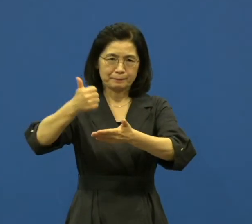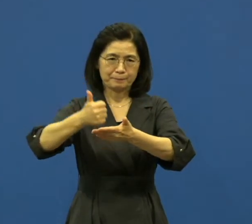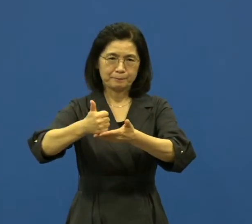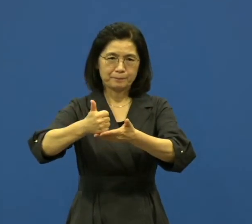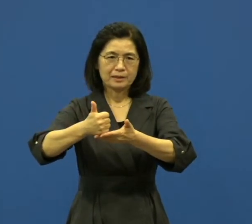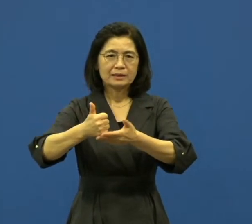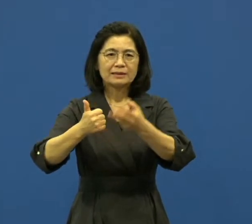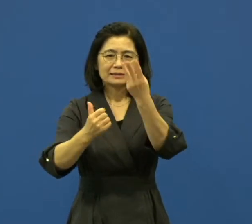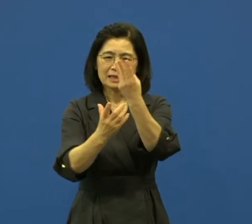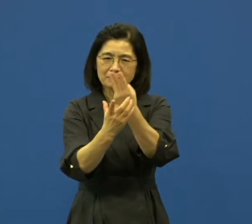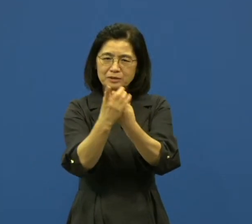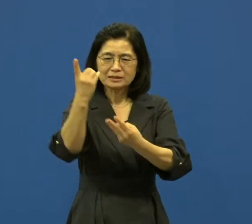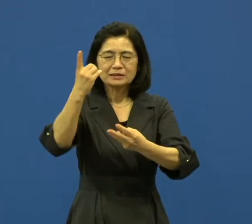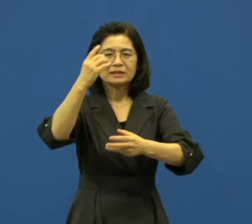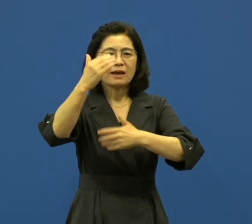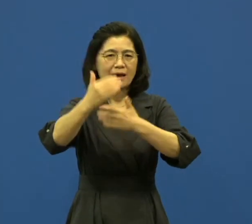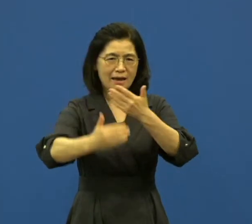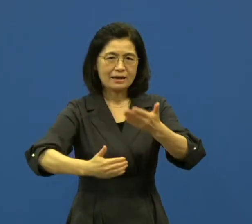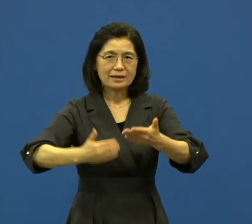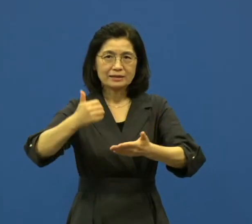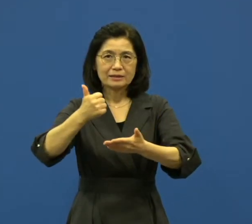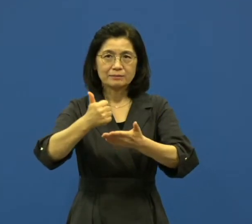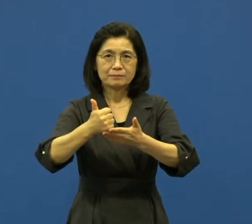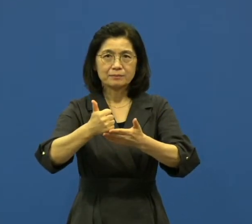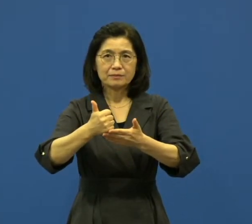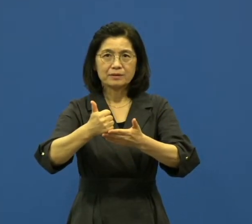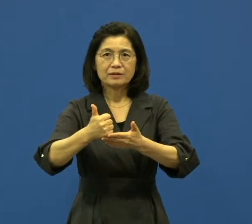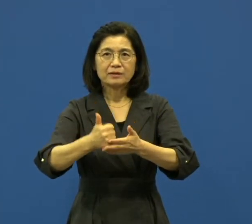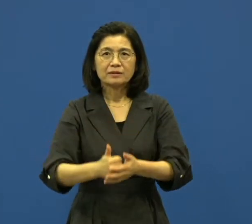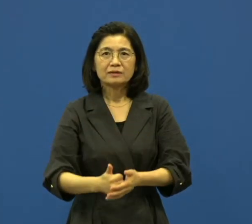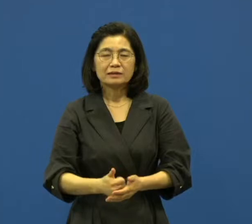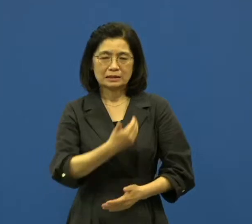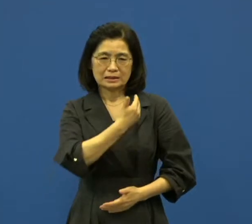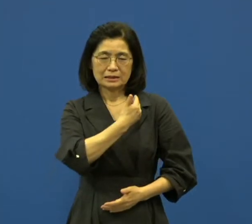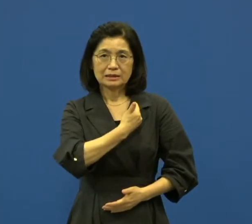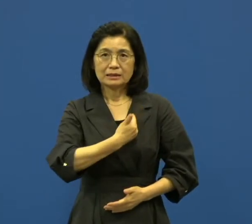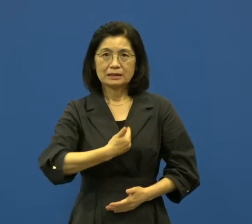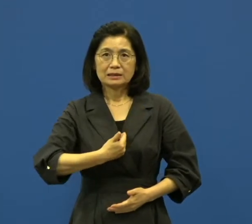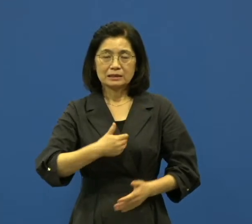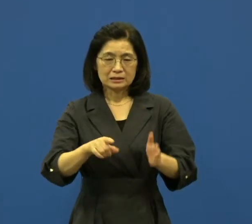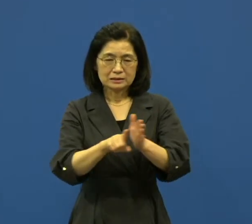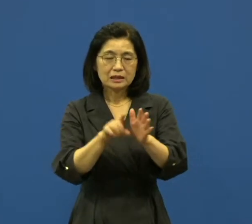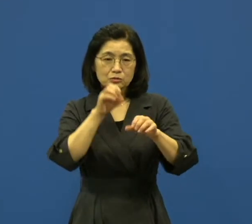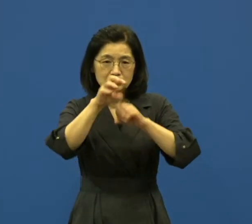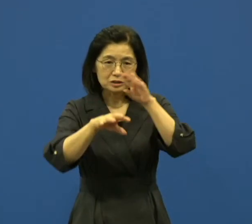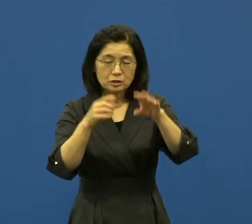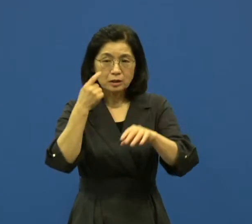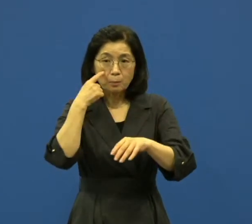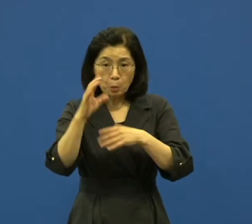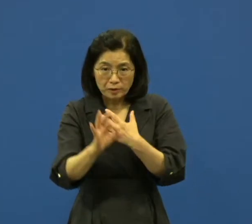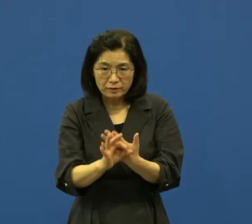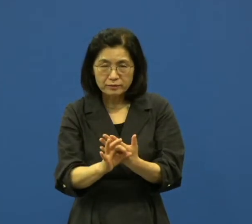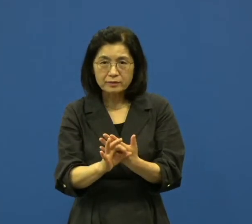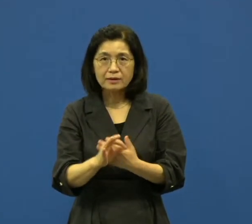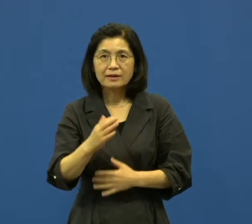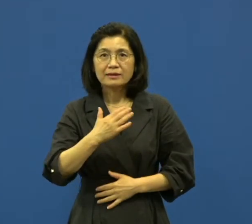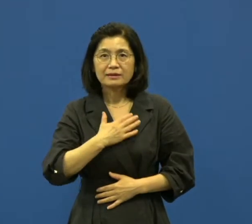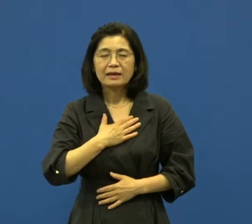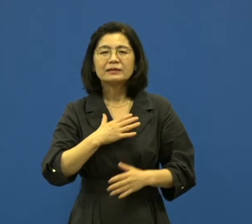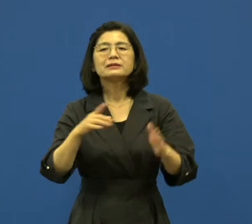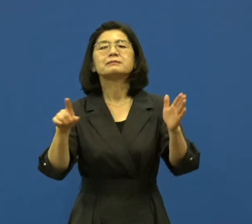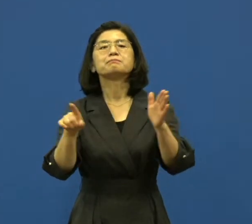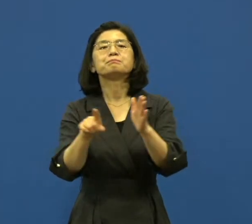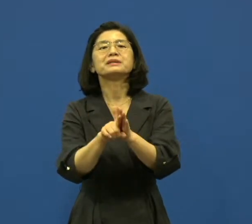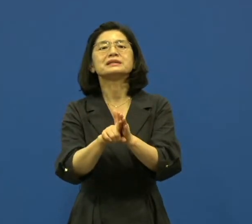삼일체 하나님. 좀 더 구체적인 내용은 사도신경입니다. 사도신경의 첫 번째는 나는